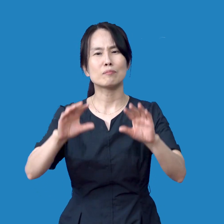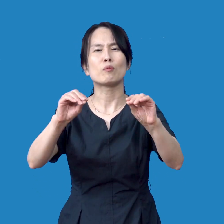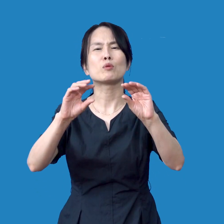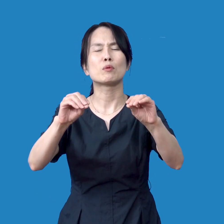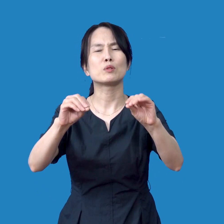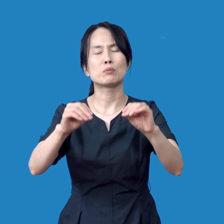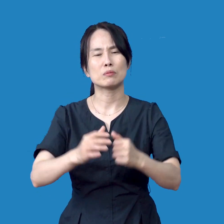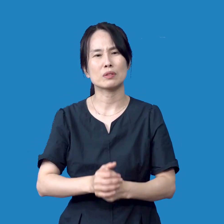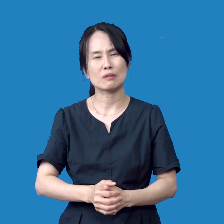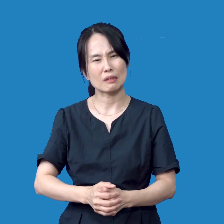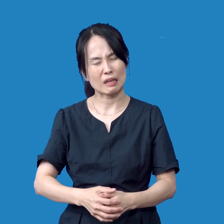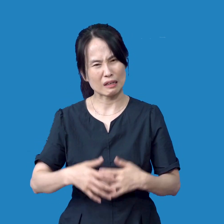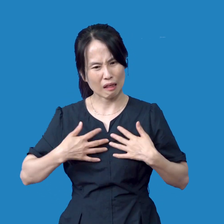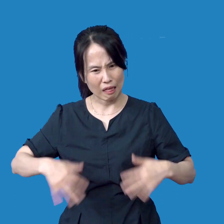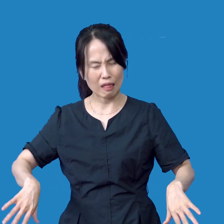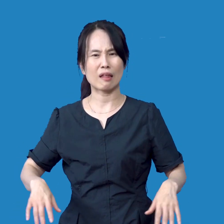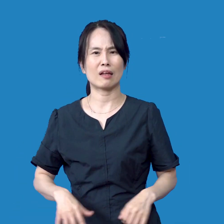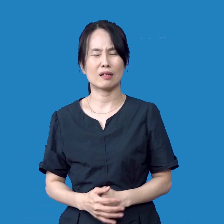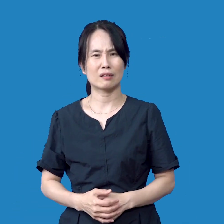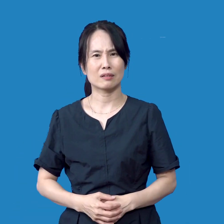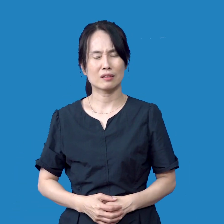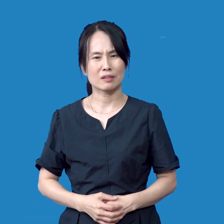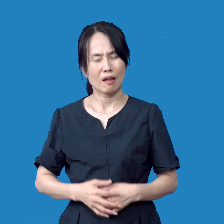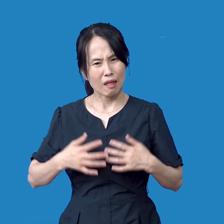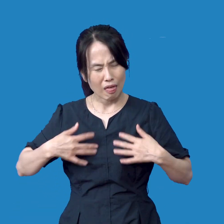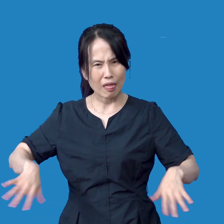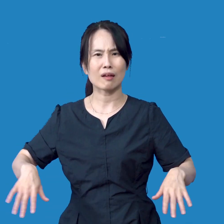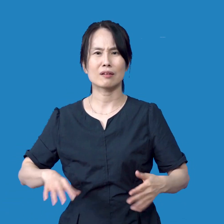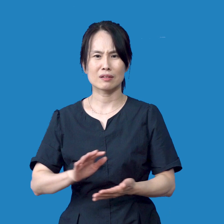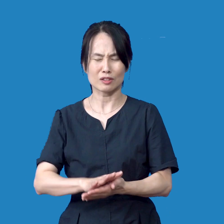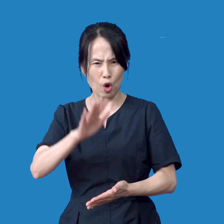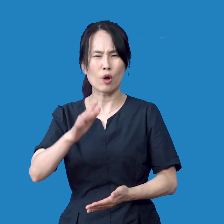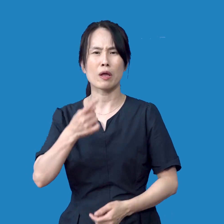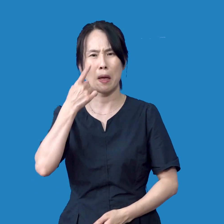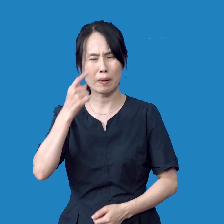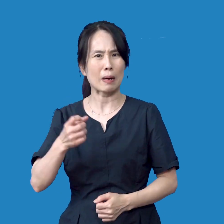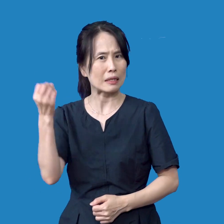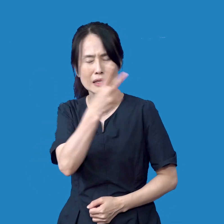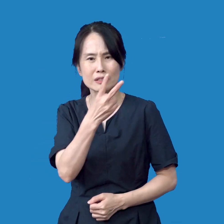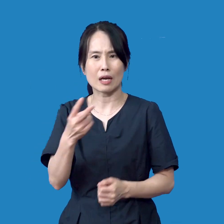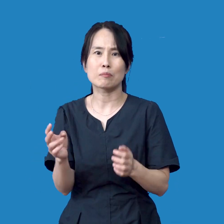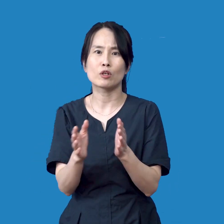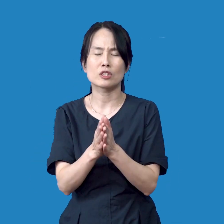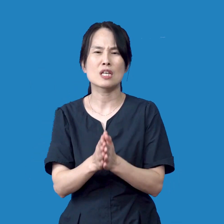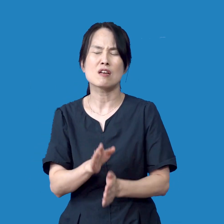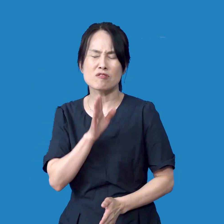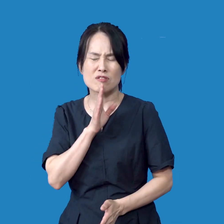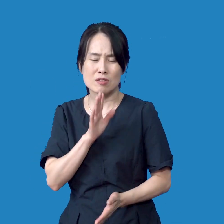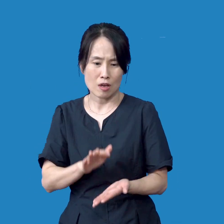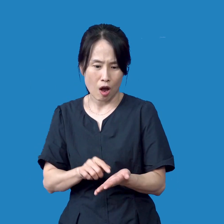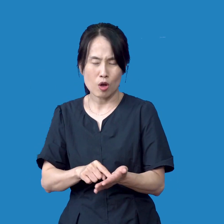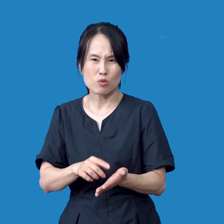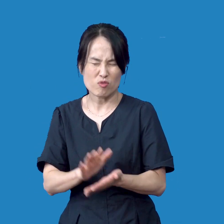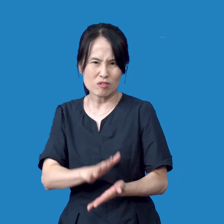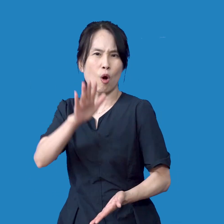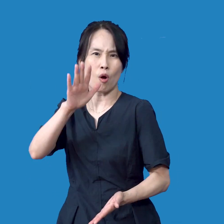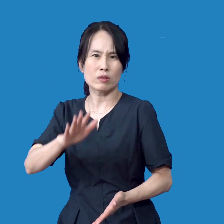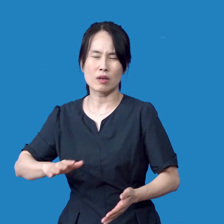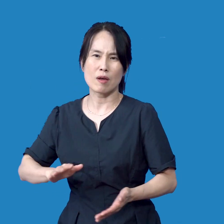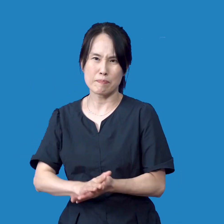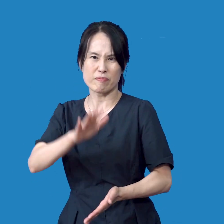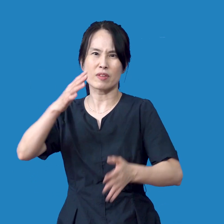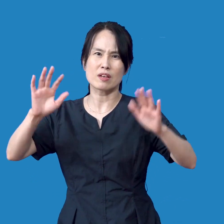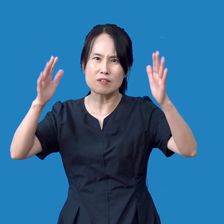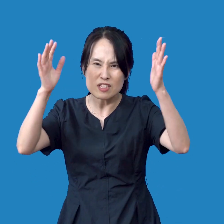스톱! 택도 없습니다. 그게 열광적입니까? 다시 한번 진짜 손바닥이 부서져라 열광적으로